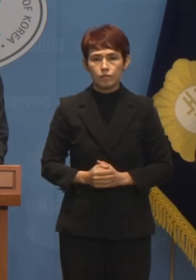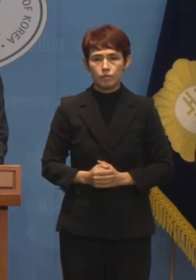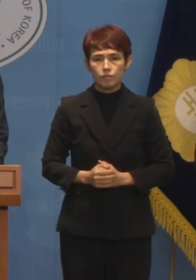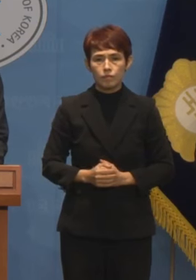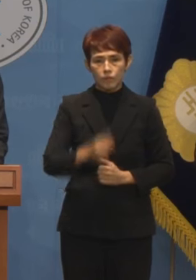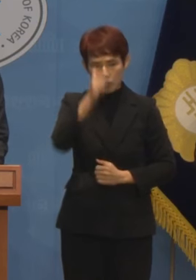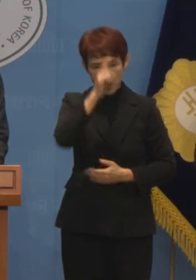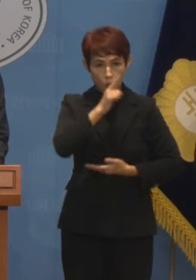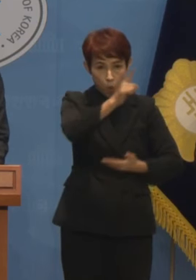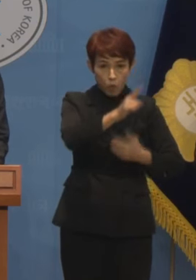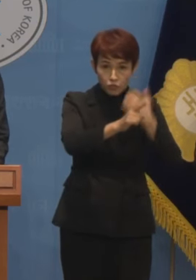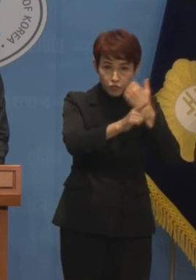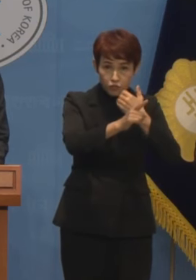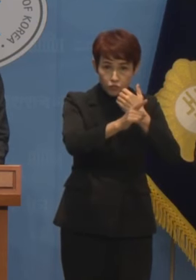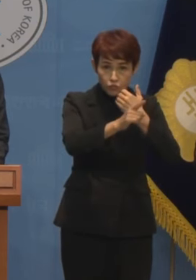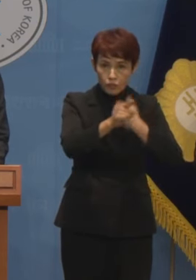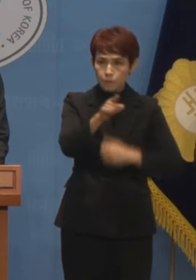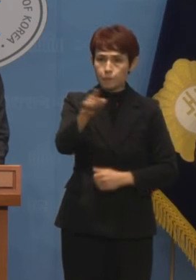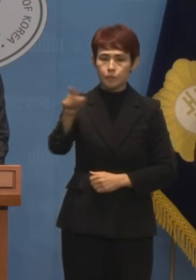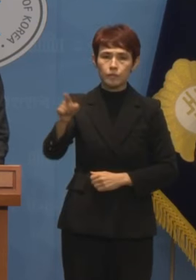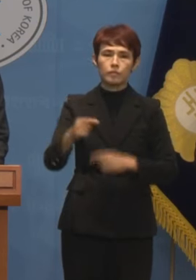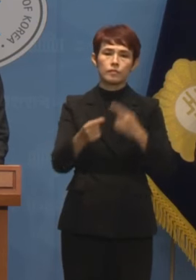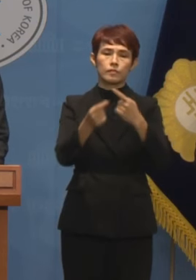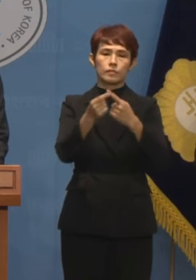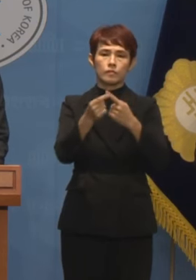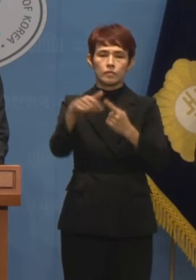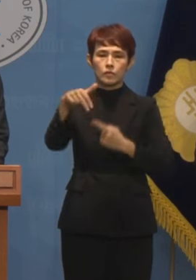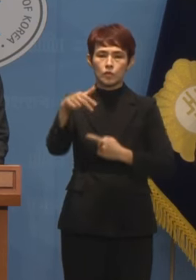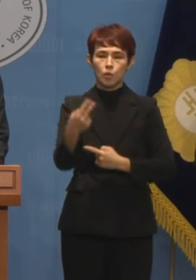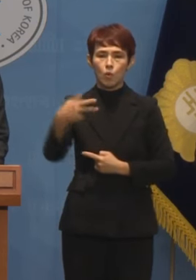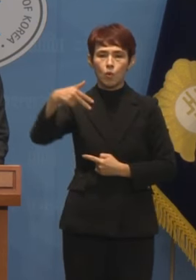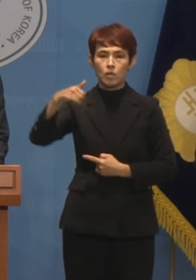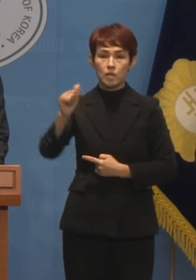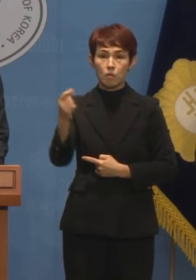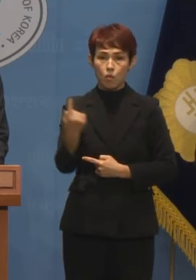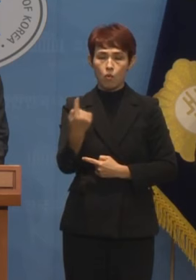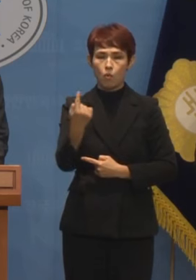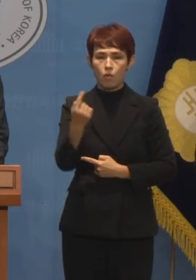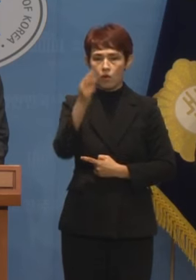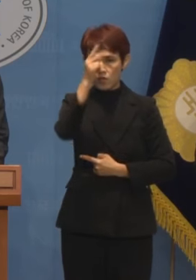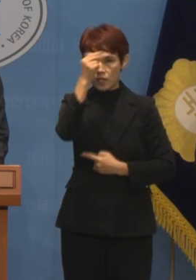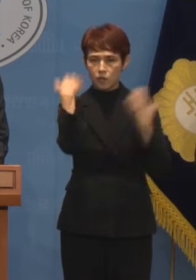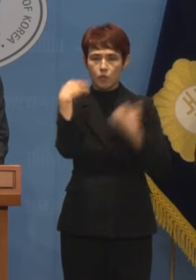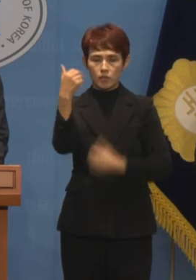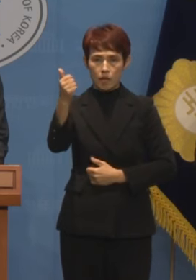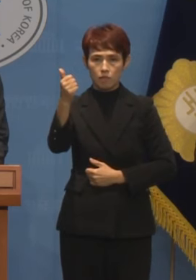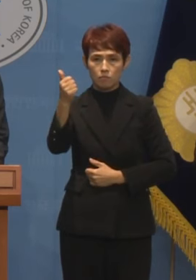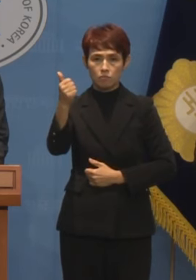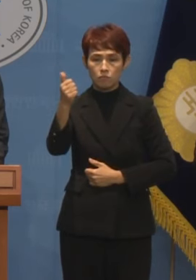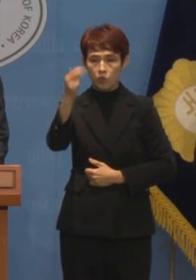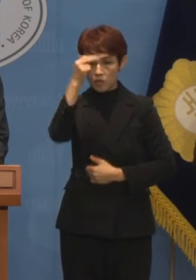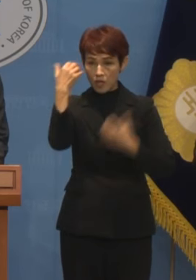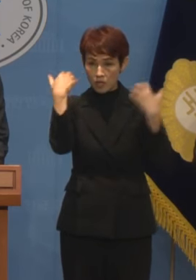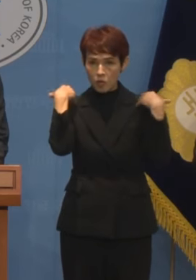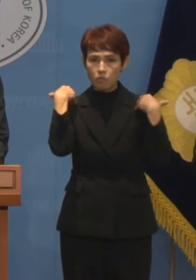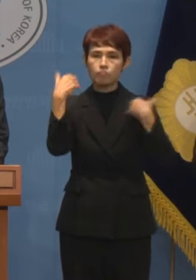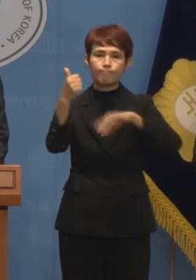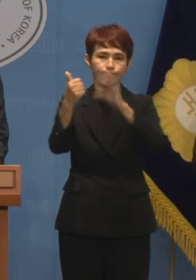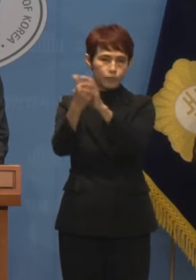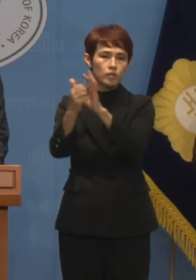고소 대상자들입니다. 첫 번째, 조지호 경찰청장은 경찰청 총괄 책임자로 집회